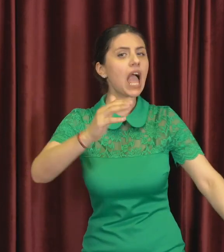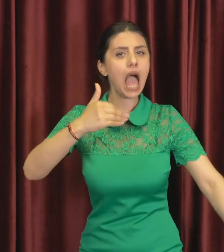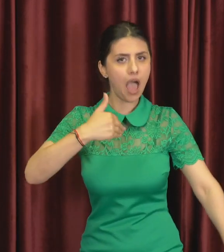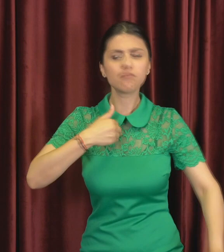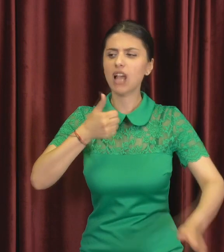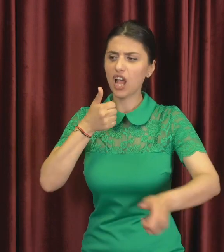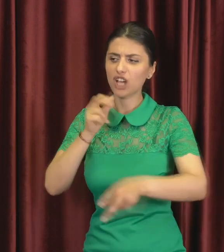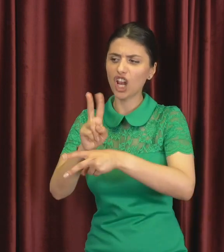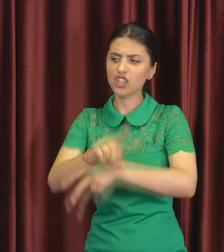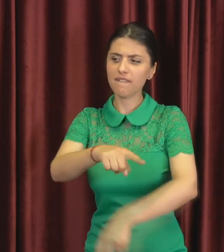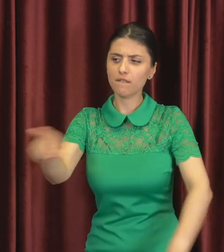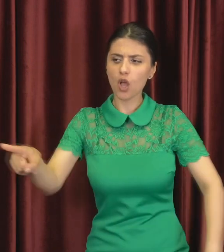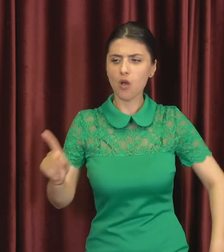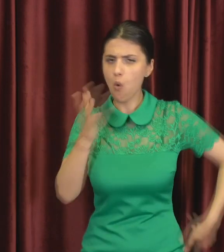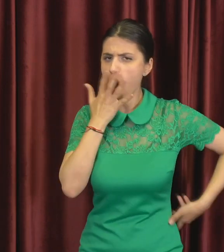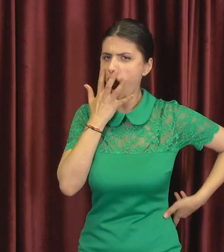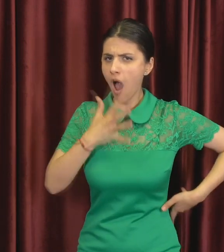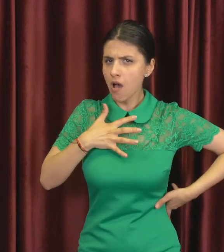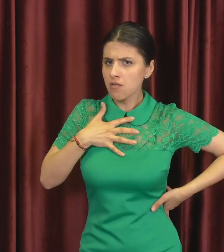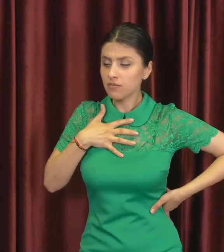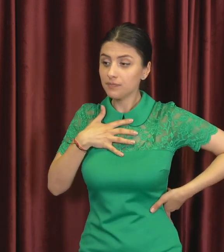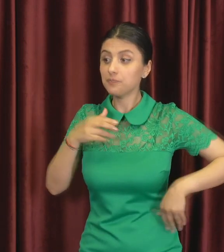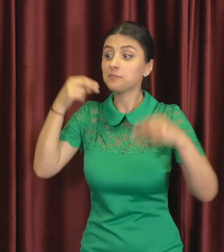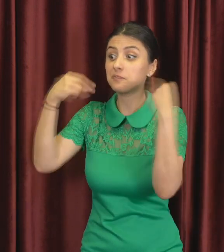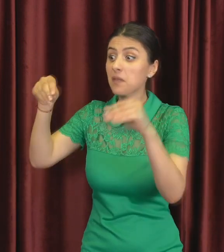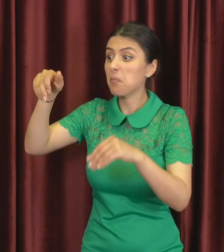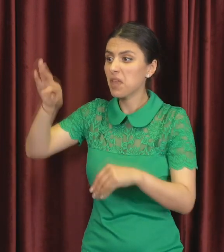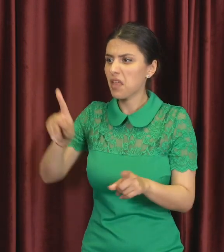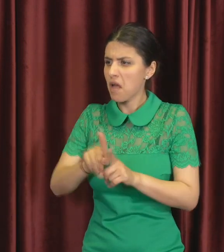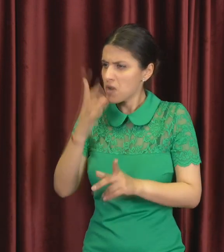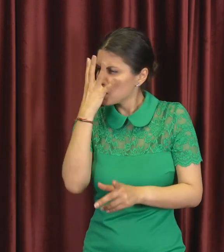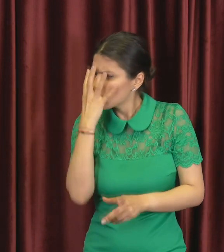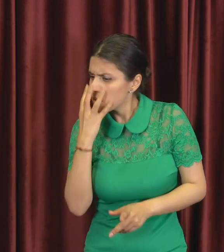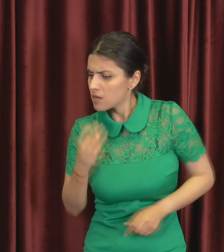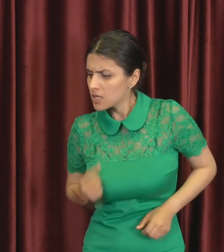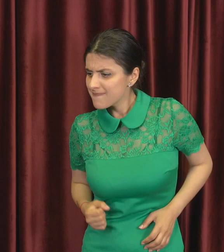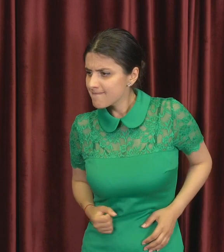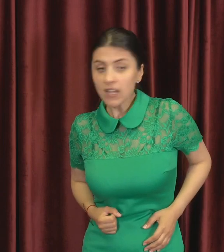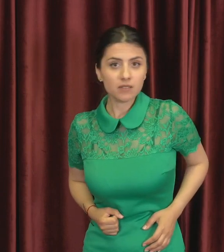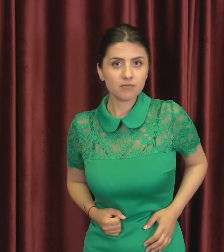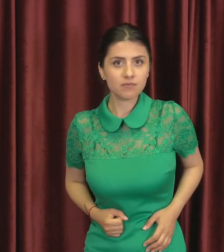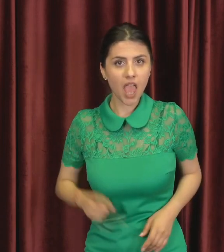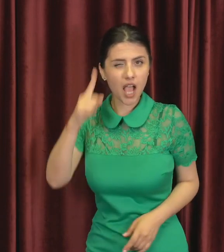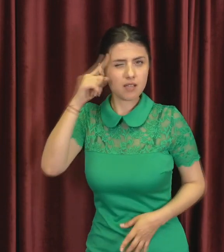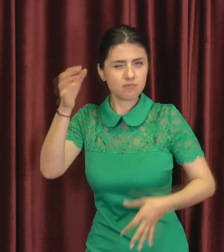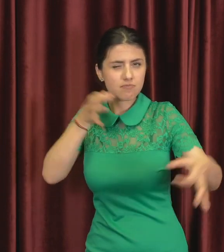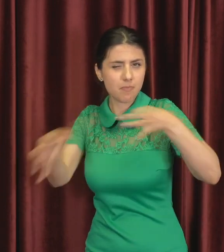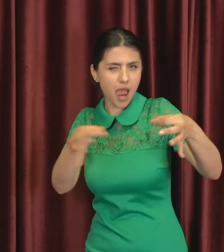cojocul vostru. Spuse Minda, care era roșie de furie și care clocea în minte un plan de răzbunare drept răsplată pentru